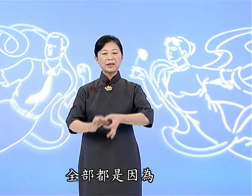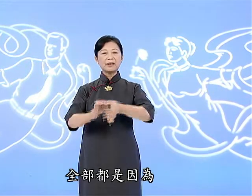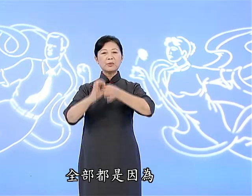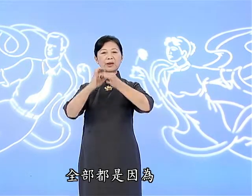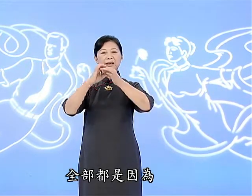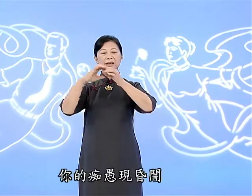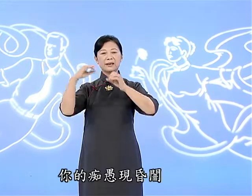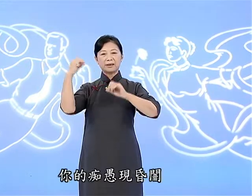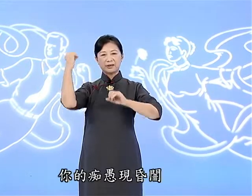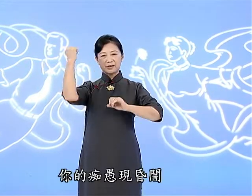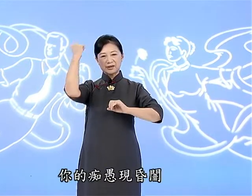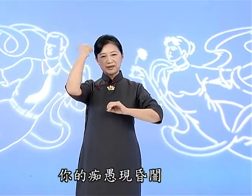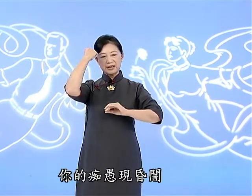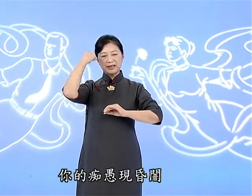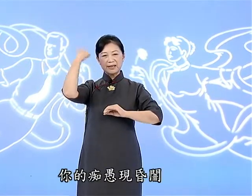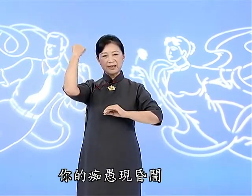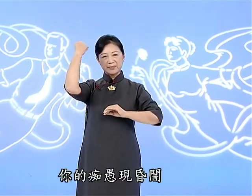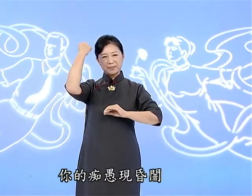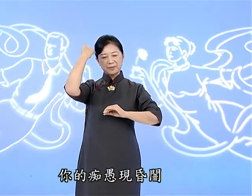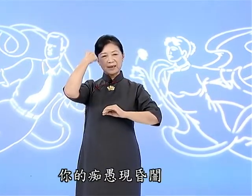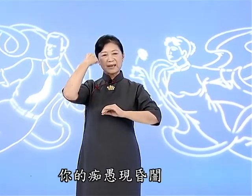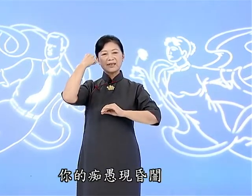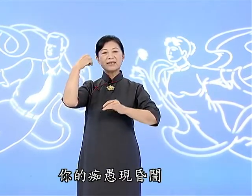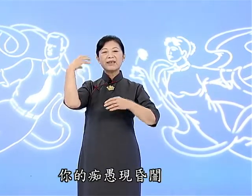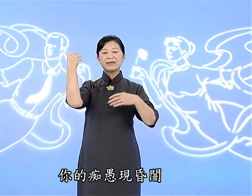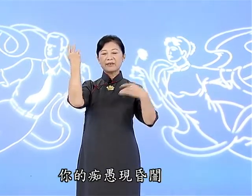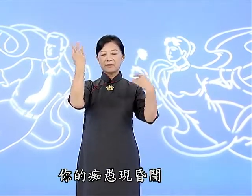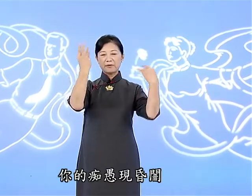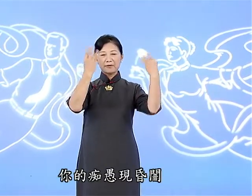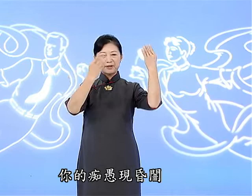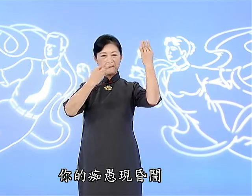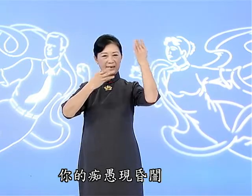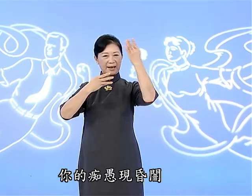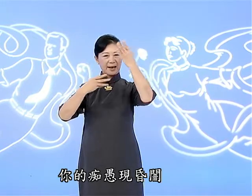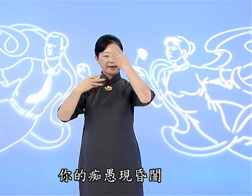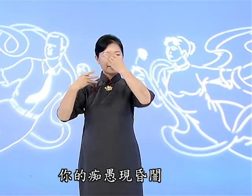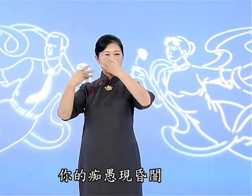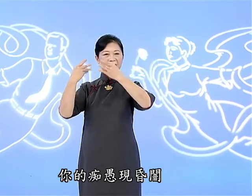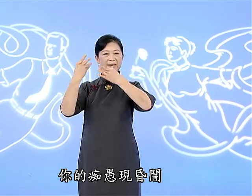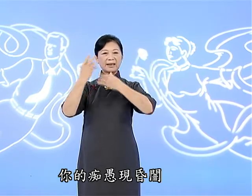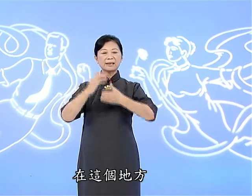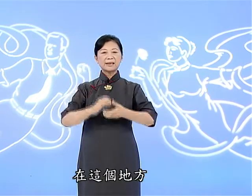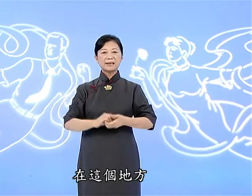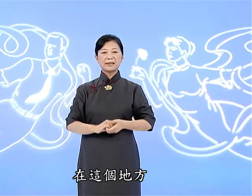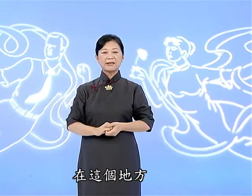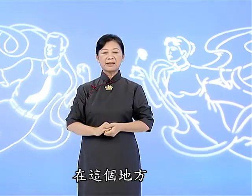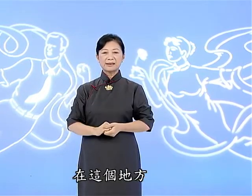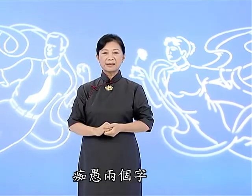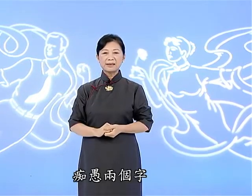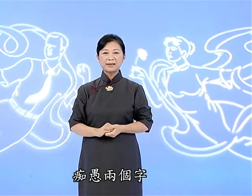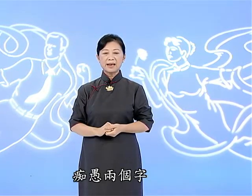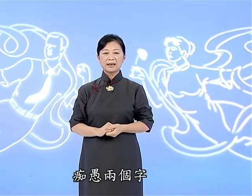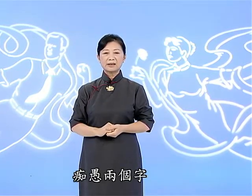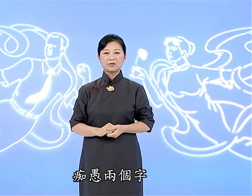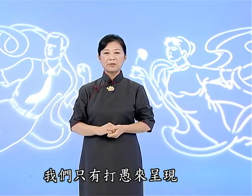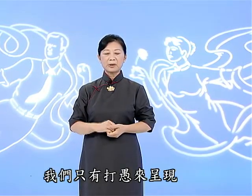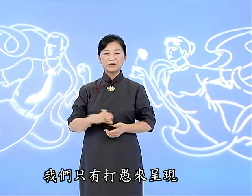因为你的词意现昏暗。那在这个地方，词意两个字，我们只有